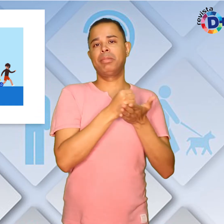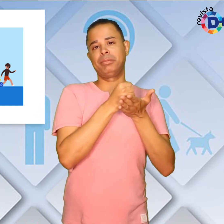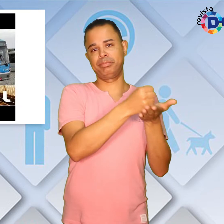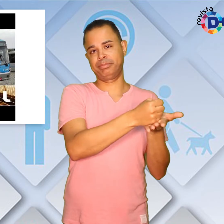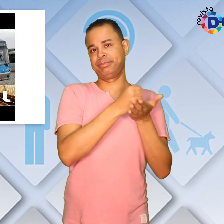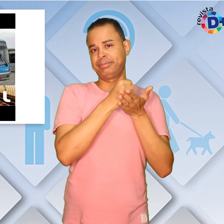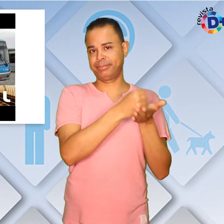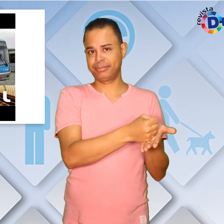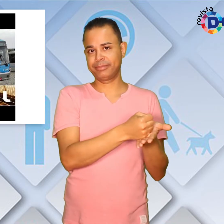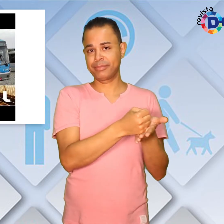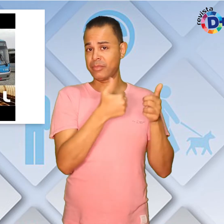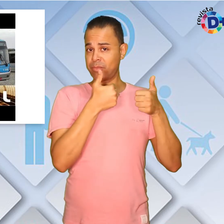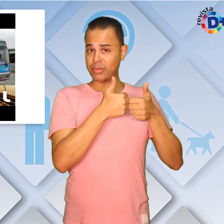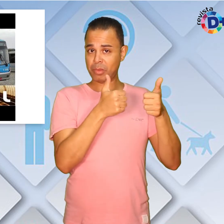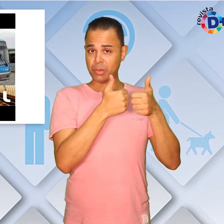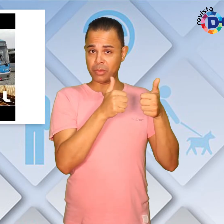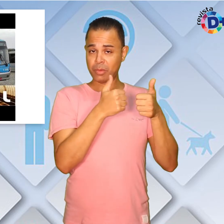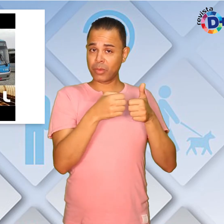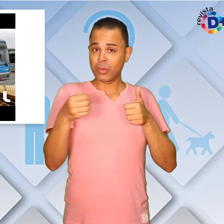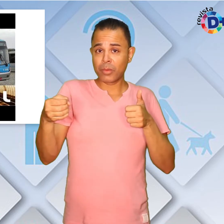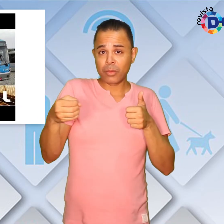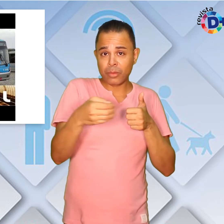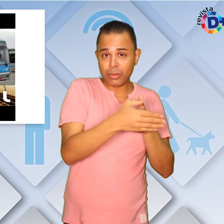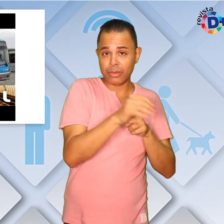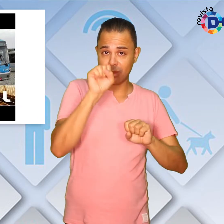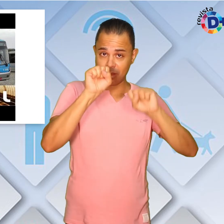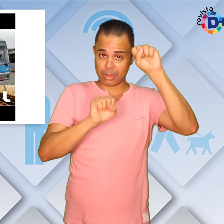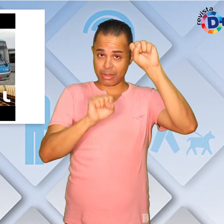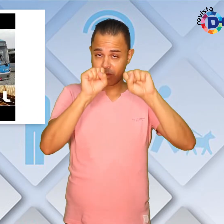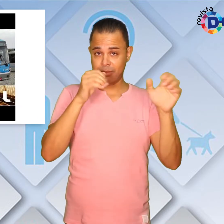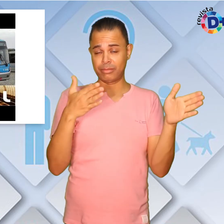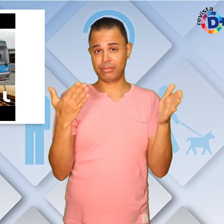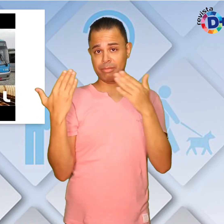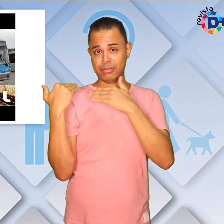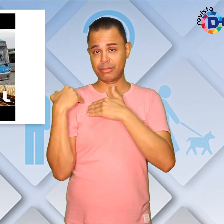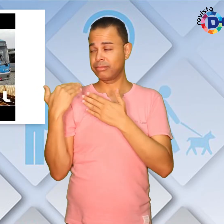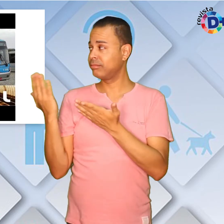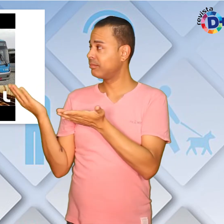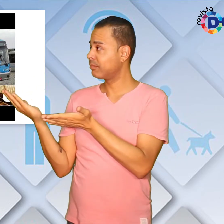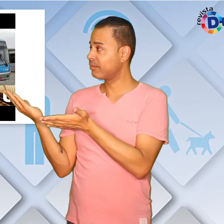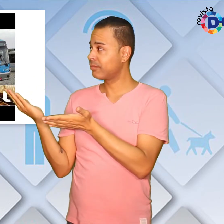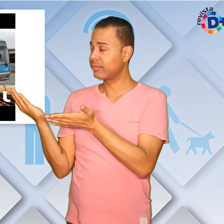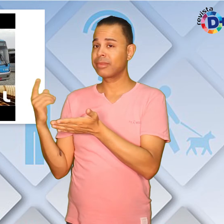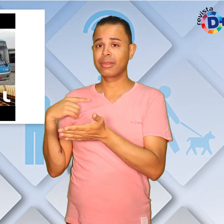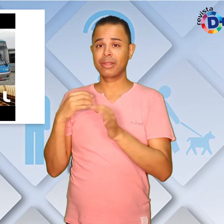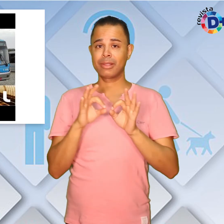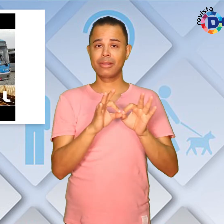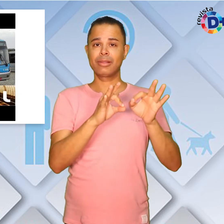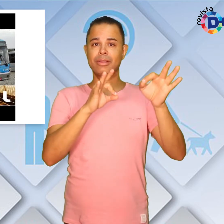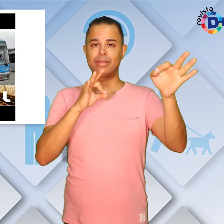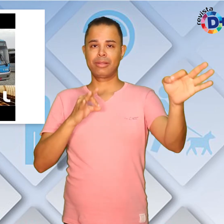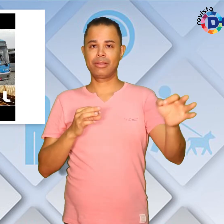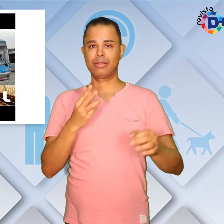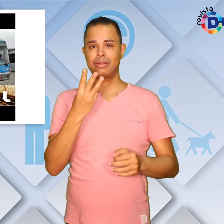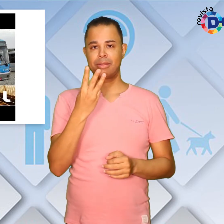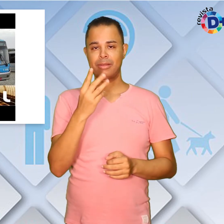nova linha operada pela mob brasil terá 3,9 quilômetros de extensão